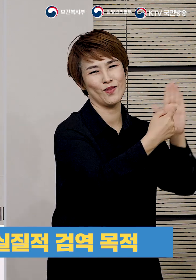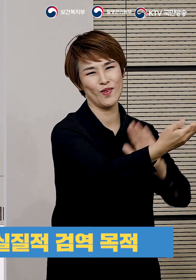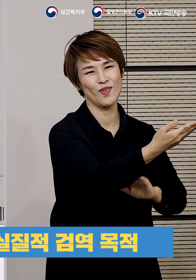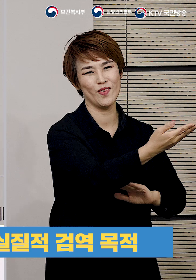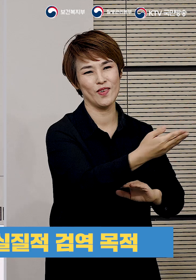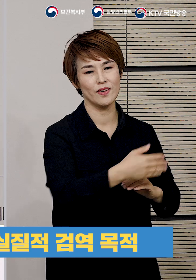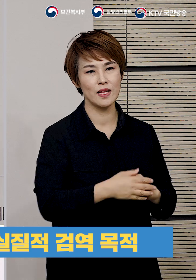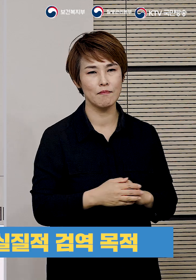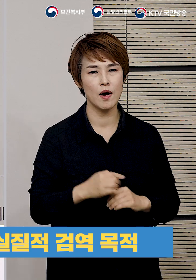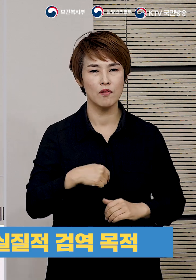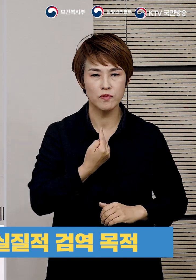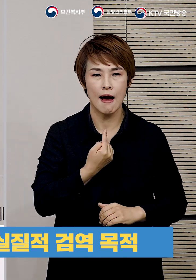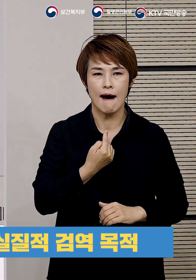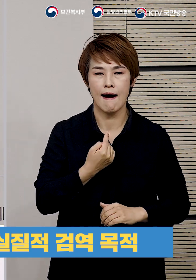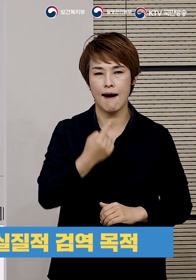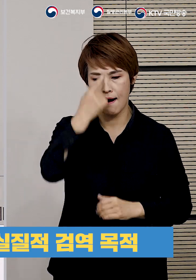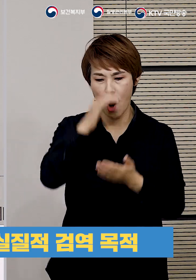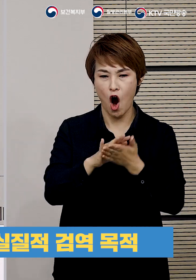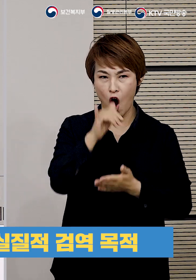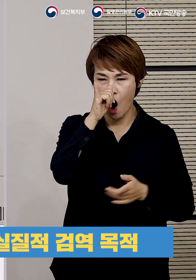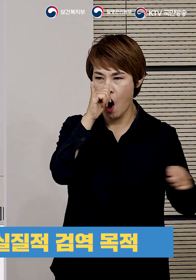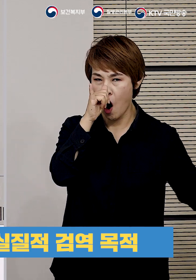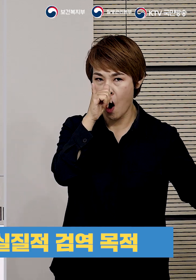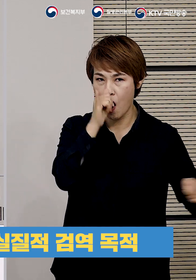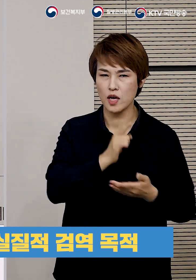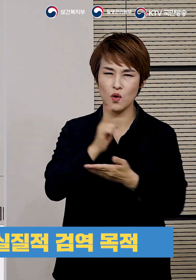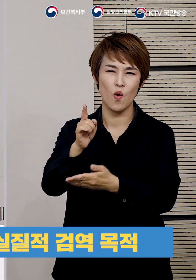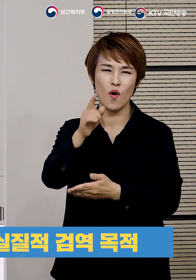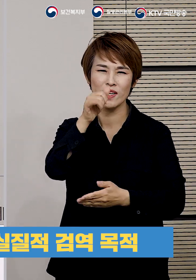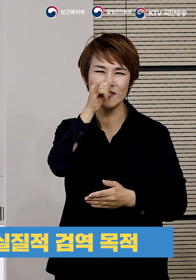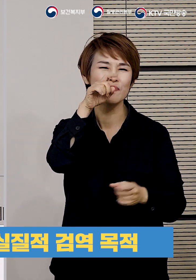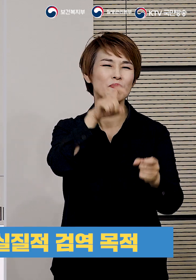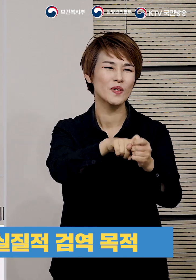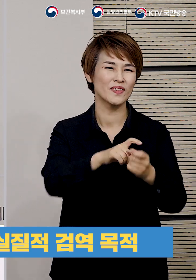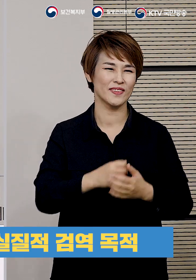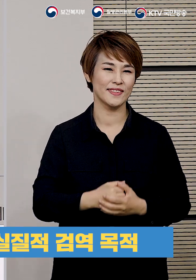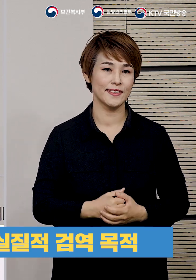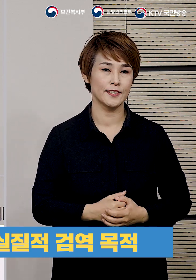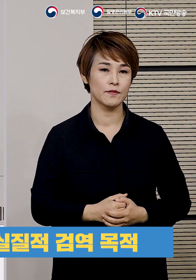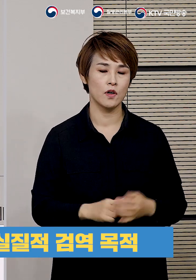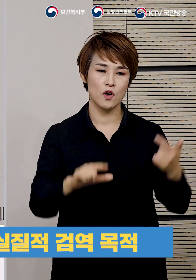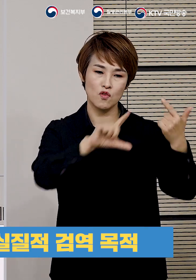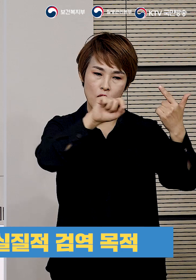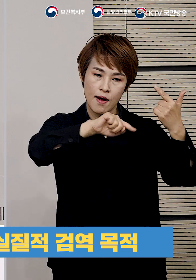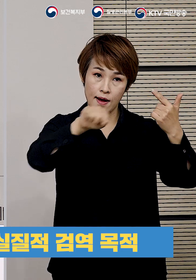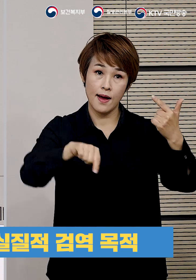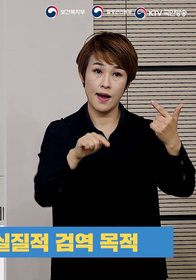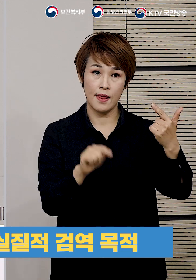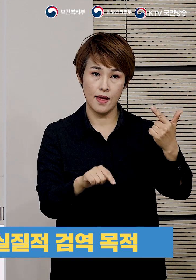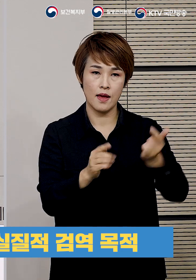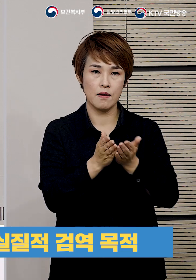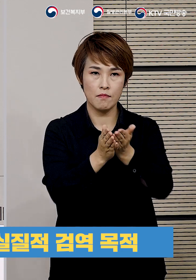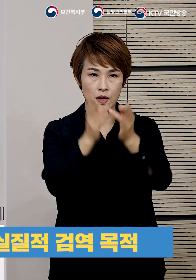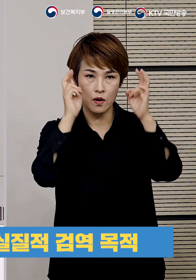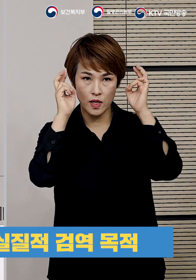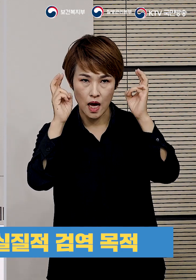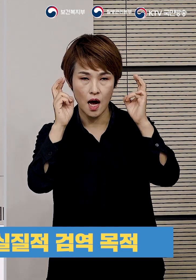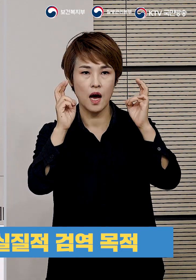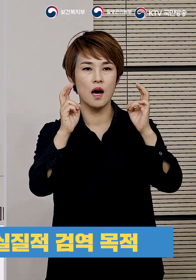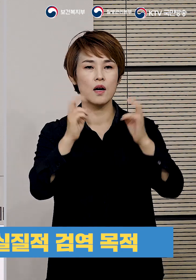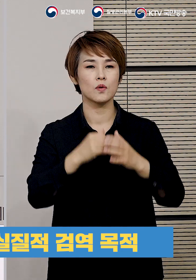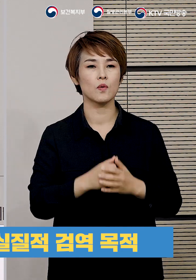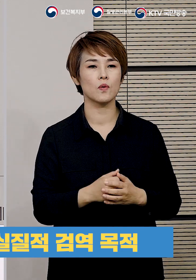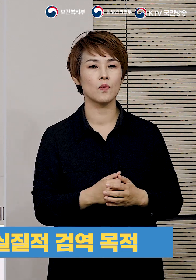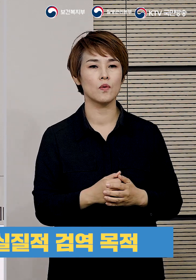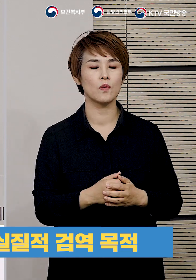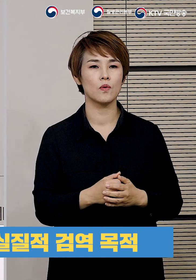자발적으로 적극적으로 유증상자나 이러한 것을 신고하기 위한 그런 목적이라면 좀 말씀을 드리고요. 저희가 6월 이내에